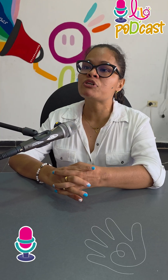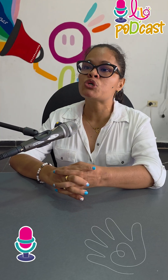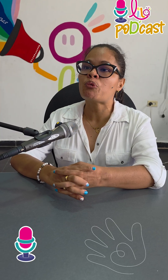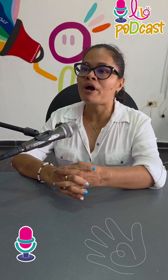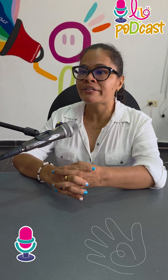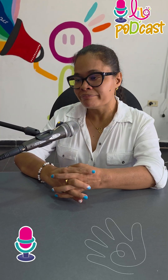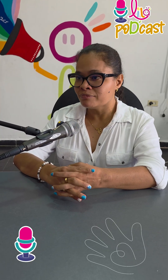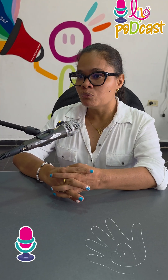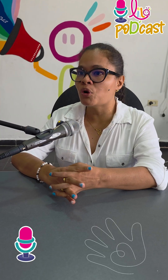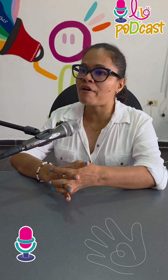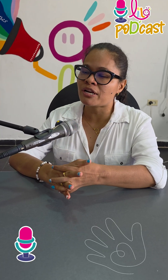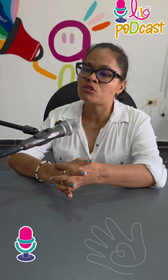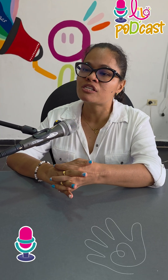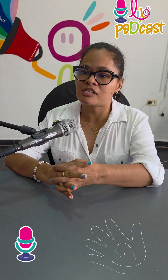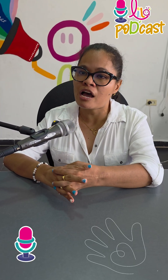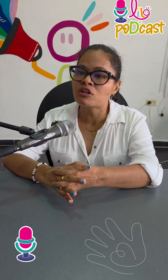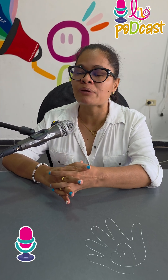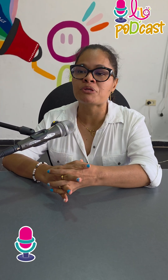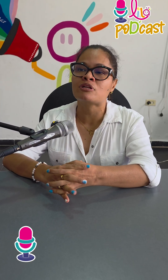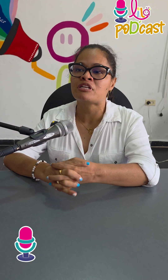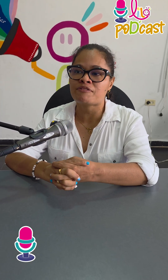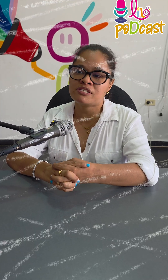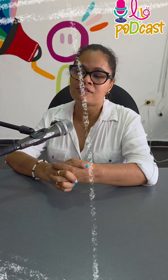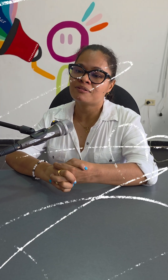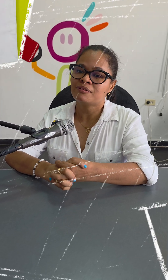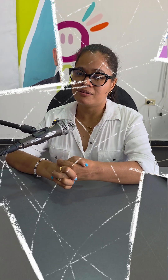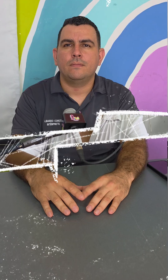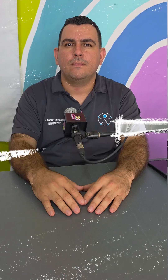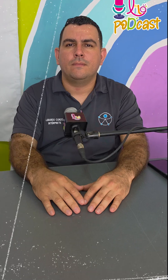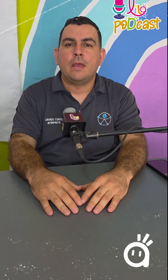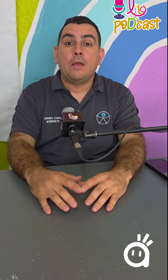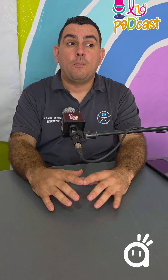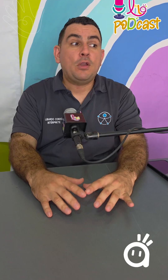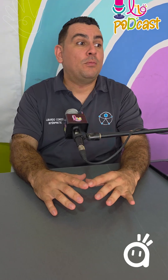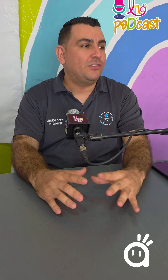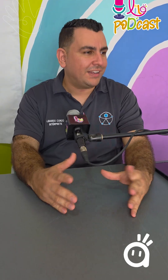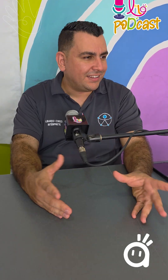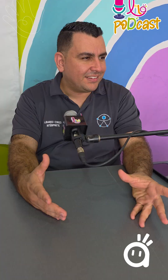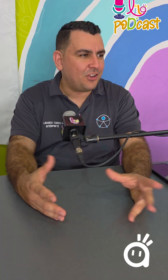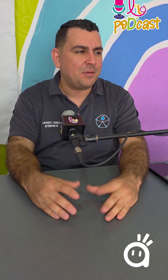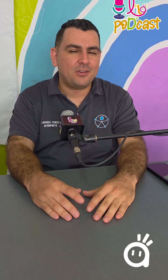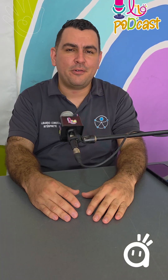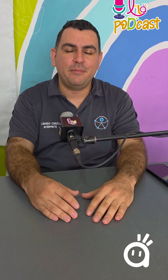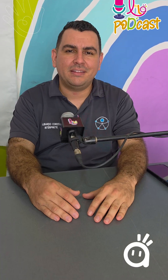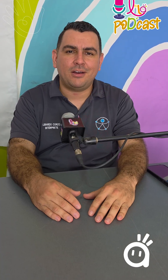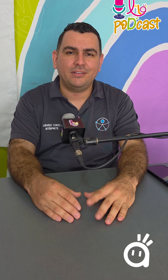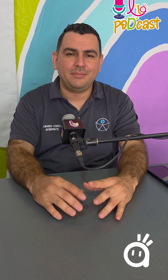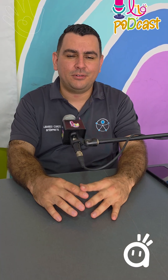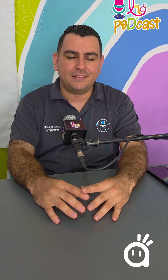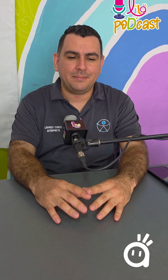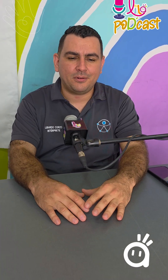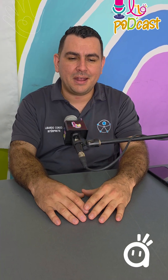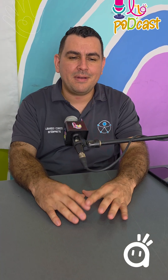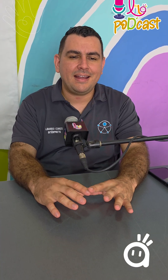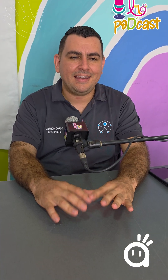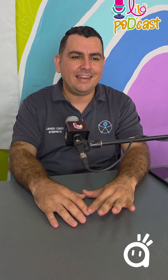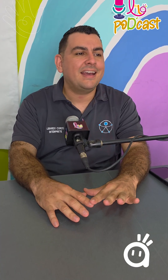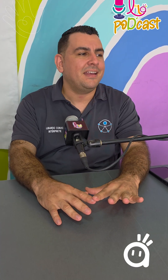profesor Juan por habernos aceptado también su entrevista. Bueno, muchas gracias, Claudia, por habernos invitado a ese importante programa, el